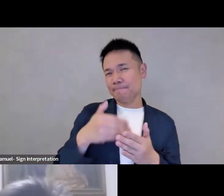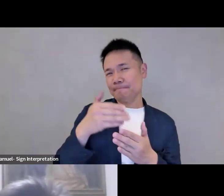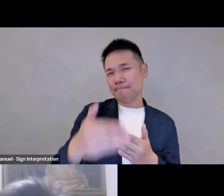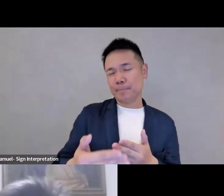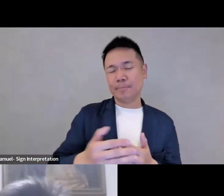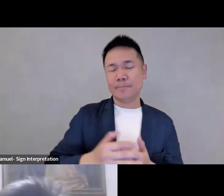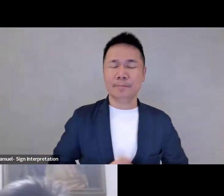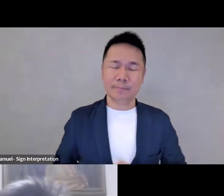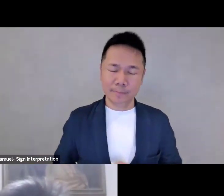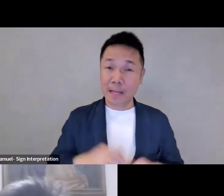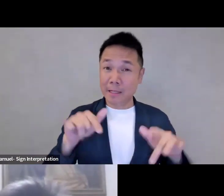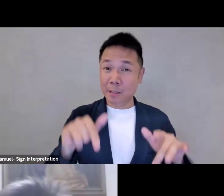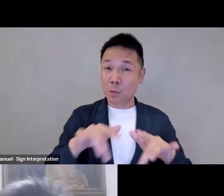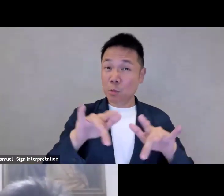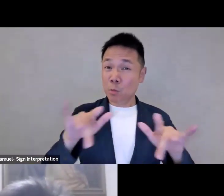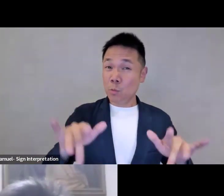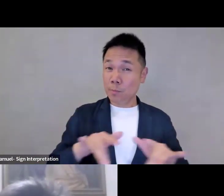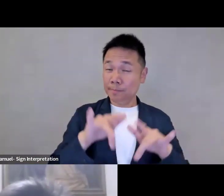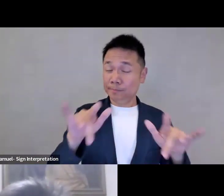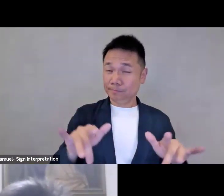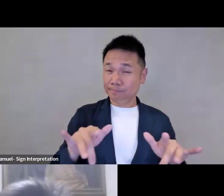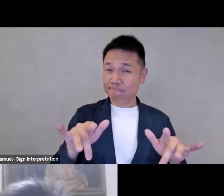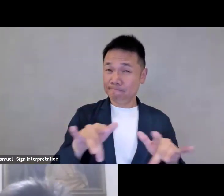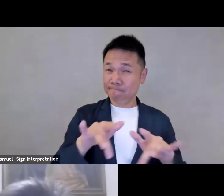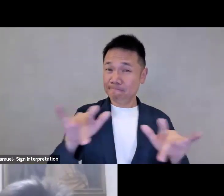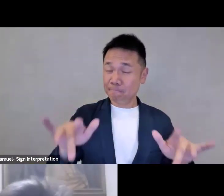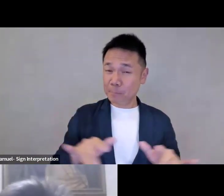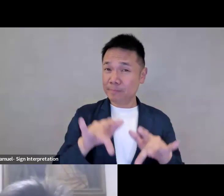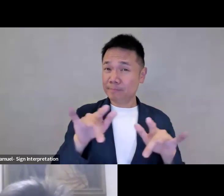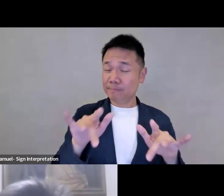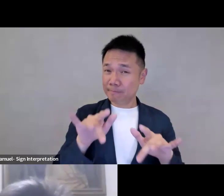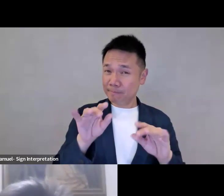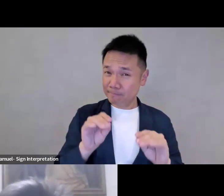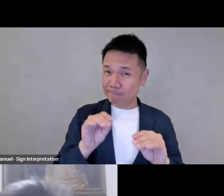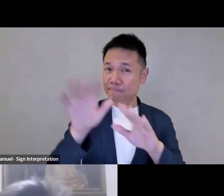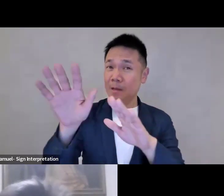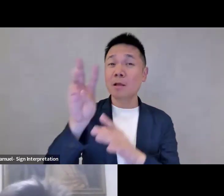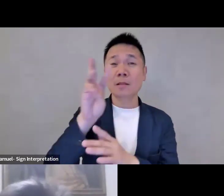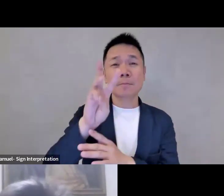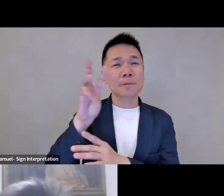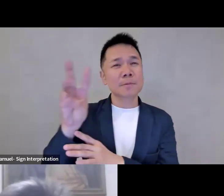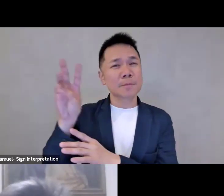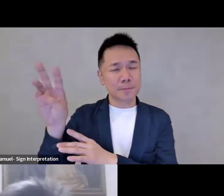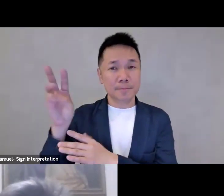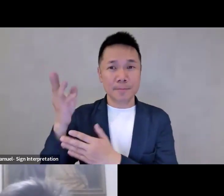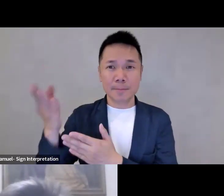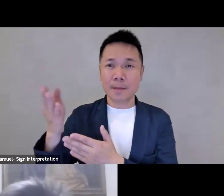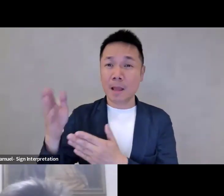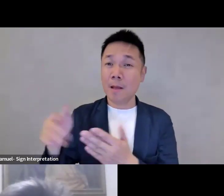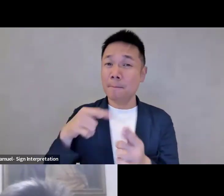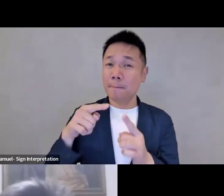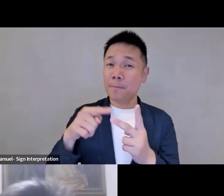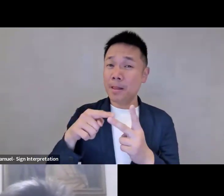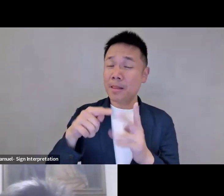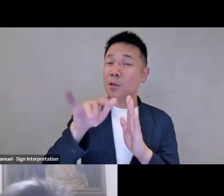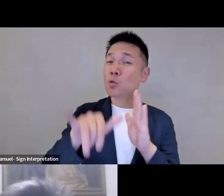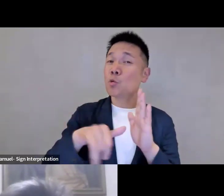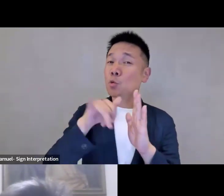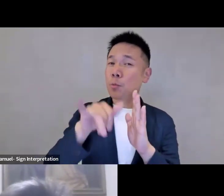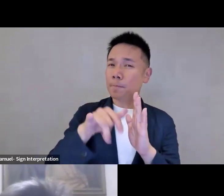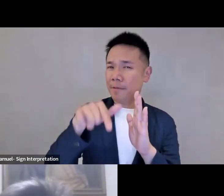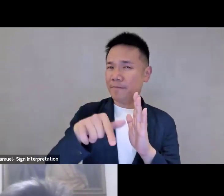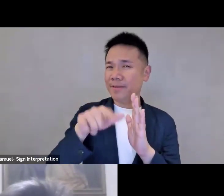所以让我们今天的参会的人呢，都可以再回放我们今天的追思纪念